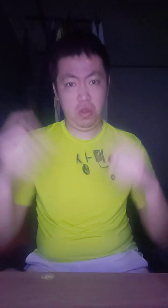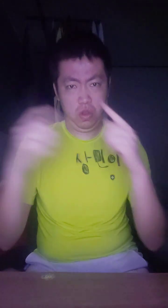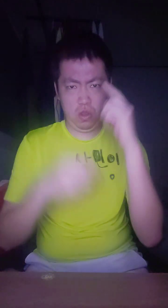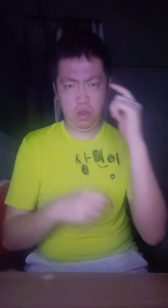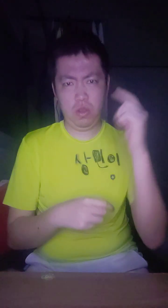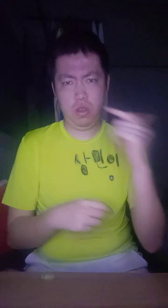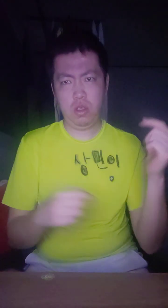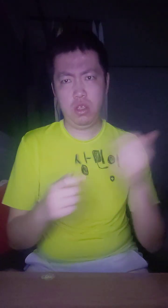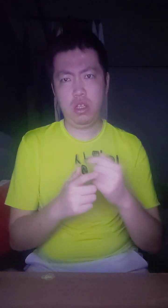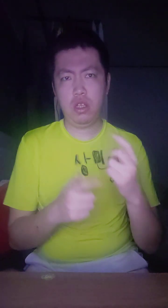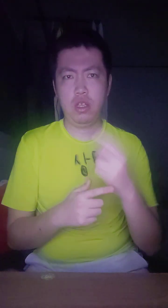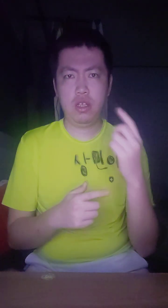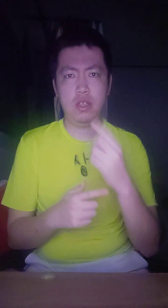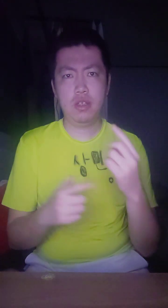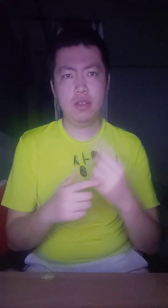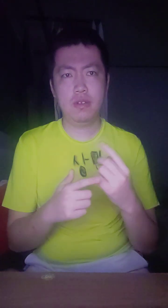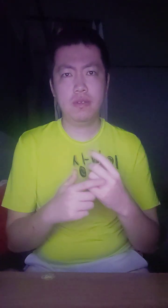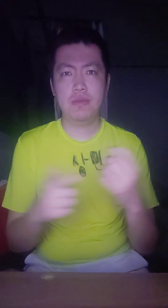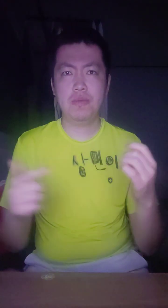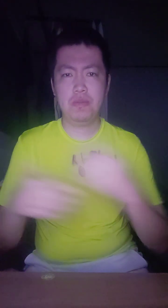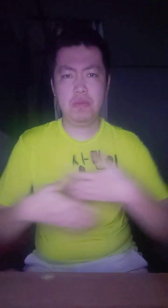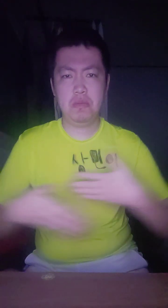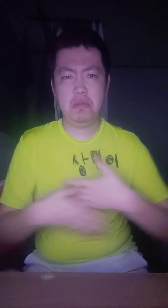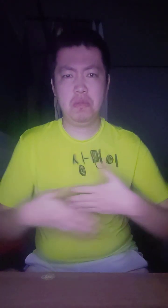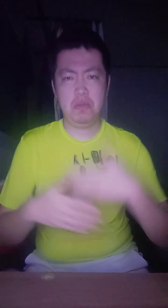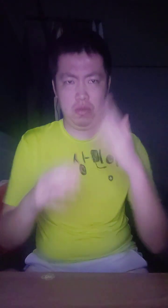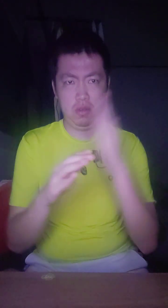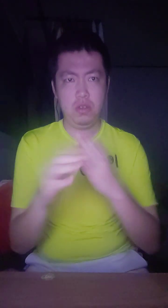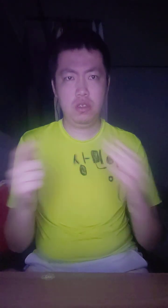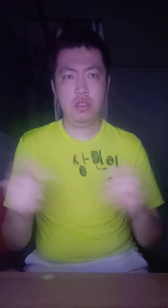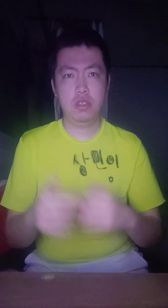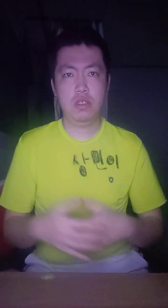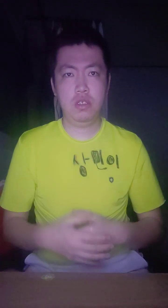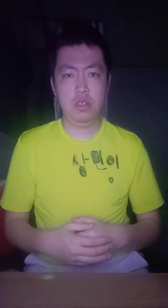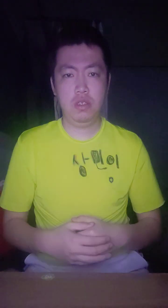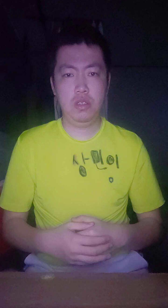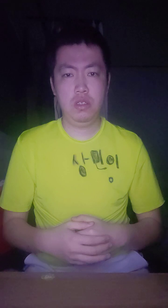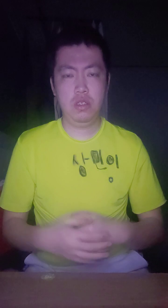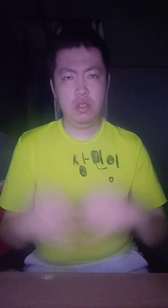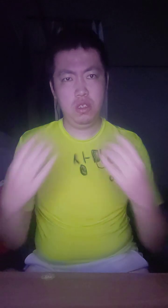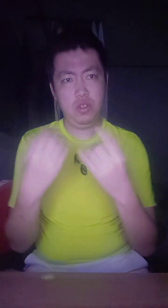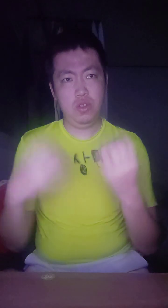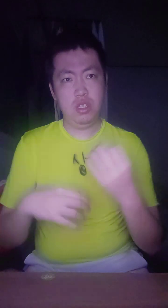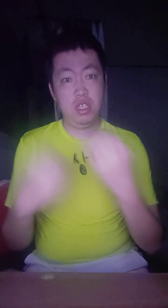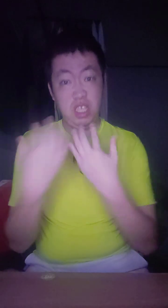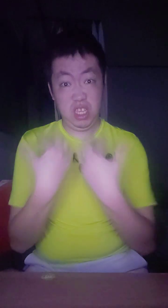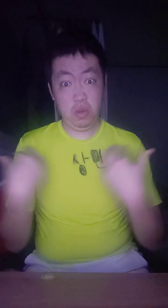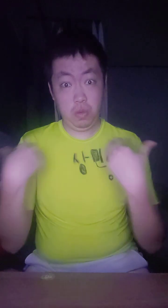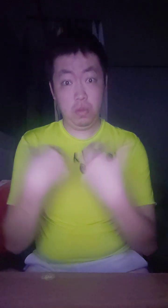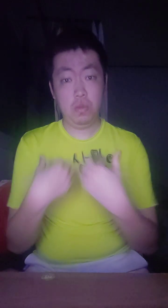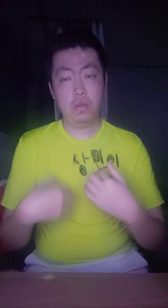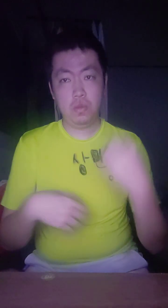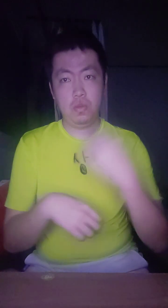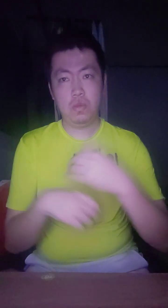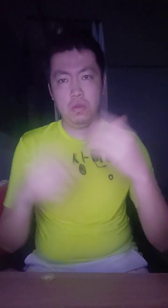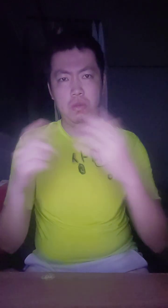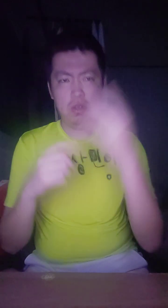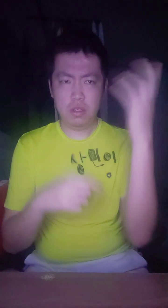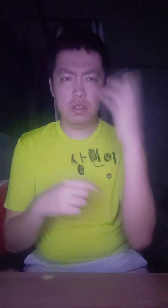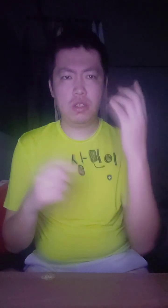지 씨는 그게 문제면 목욕탕을 못 가줘라고 답했습니다. 야유회의 알몸 사진은 공차고 더워서 물속에